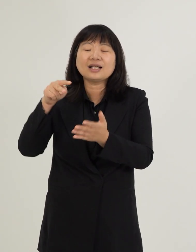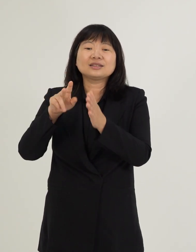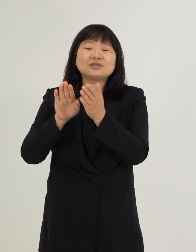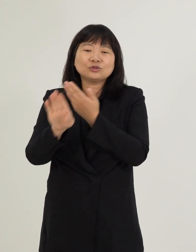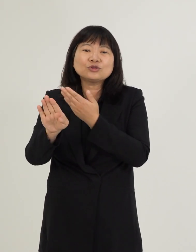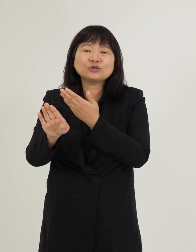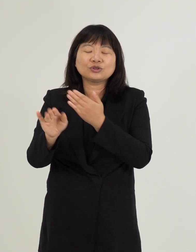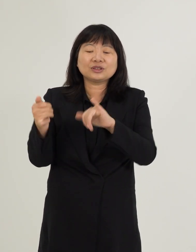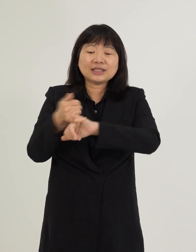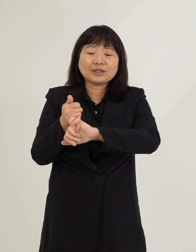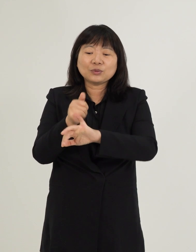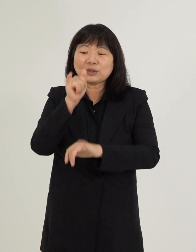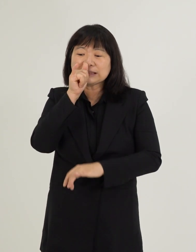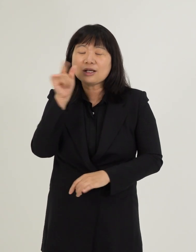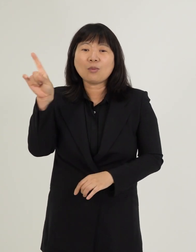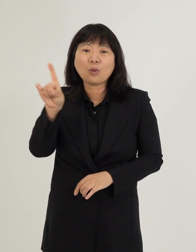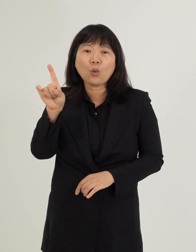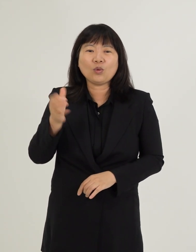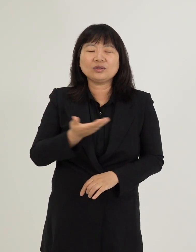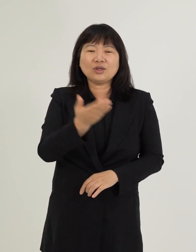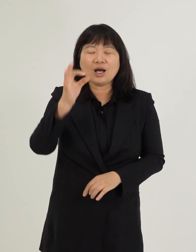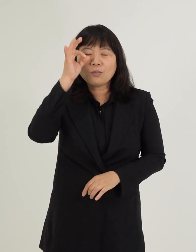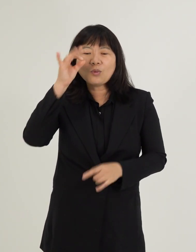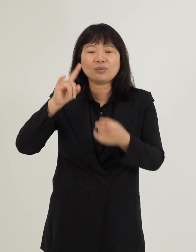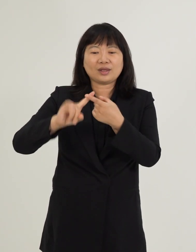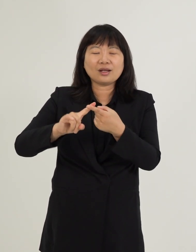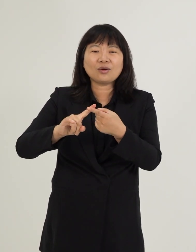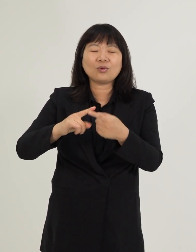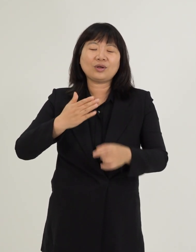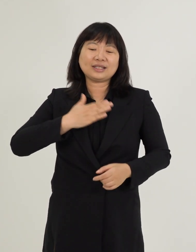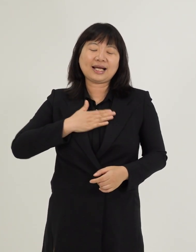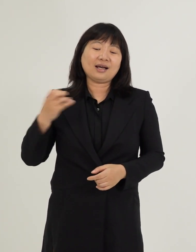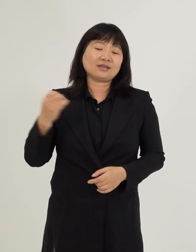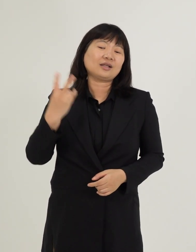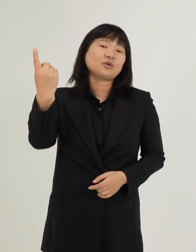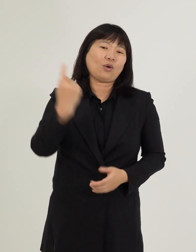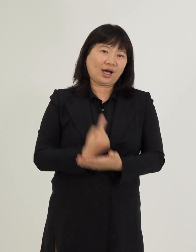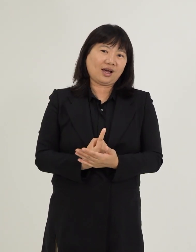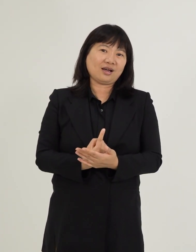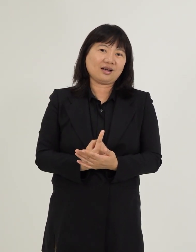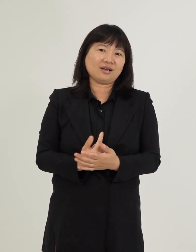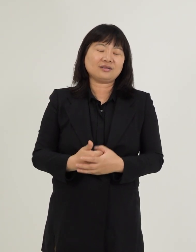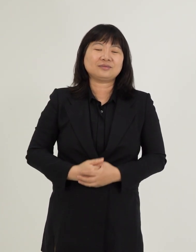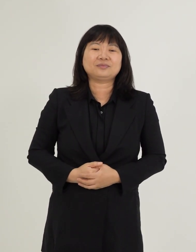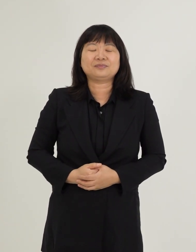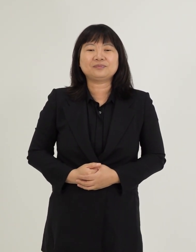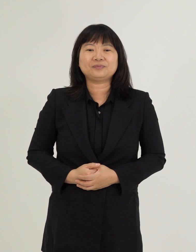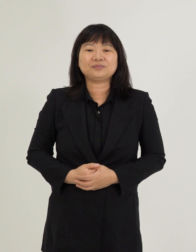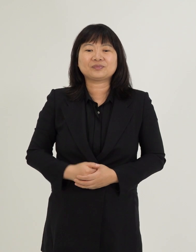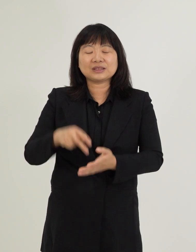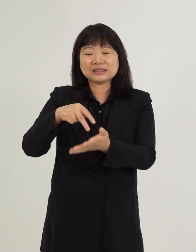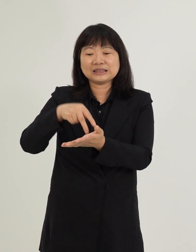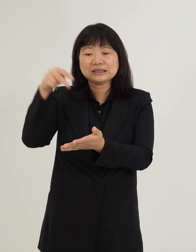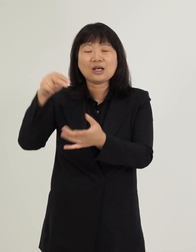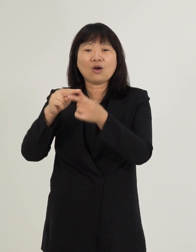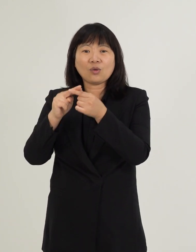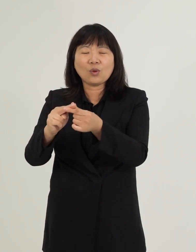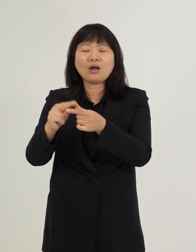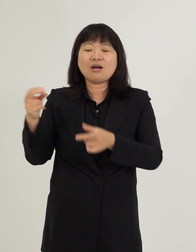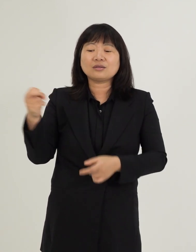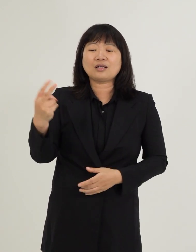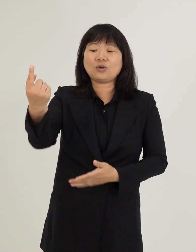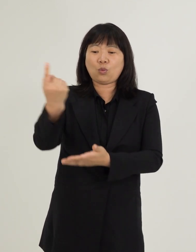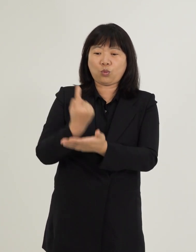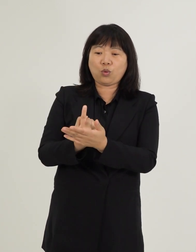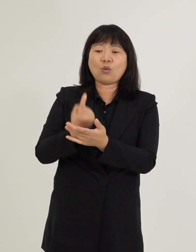너희가 지금 본 그대로 내가 다시 올 것이다. 그러니까 승천과 다시